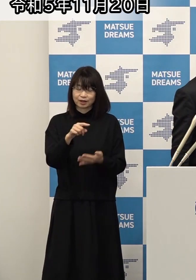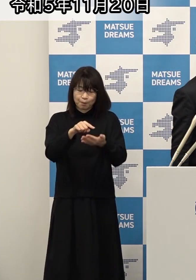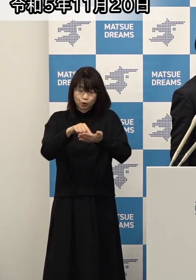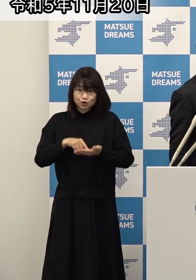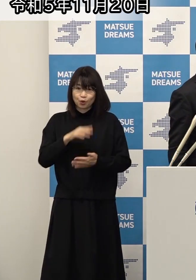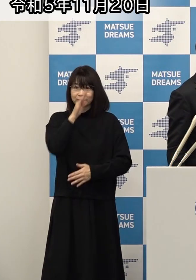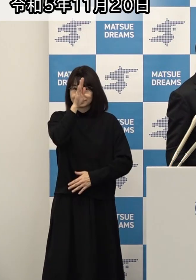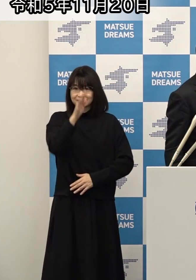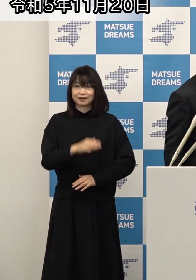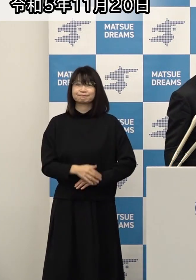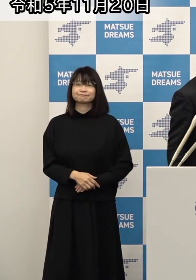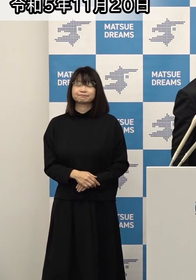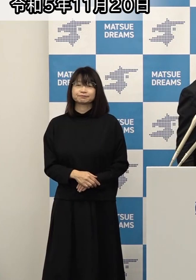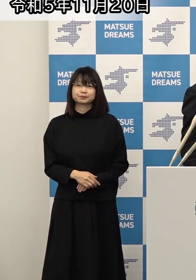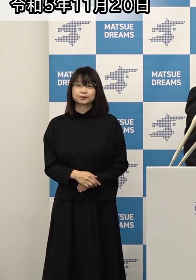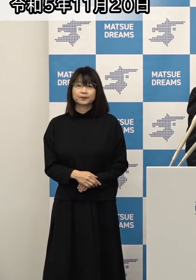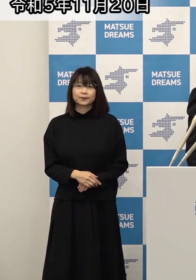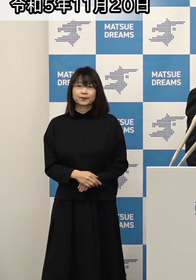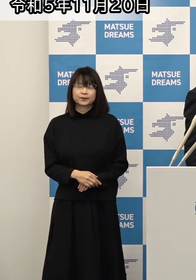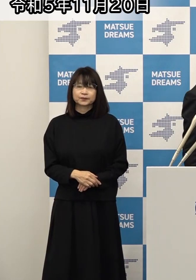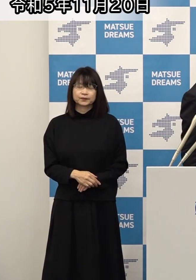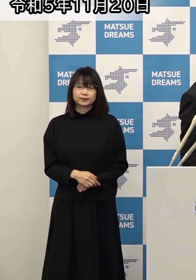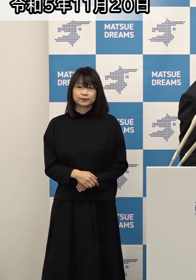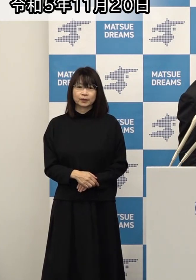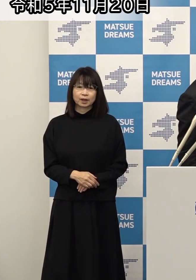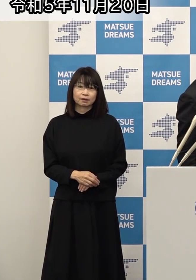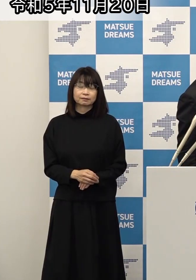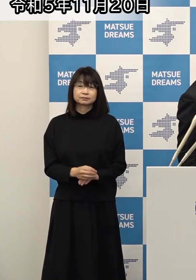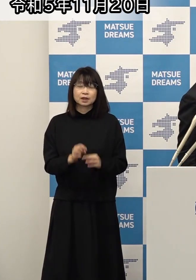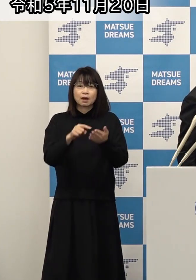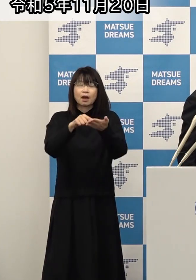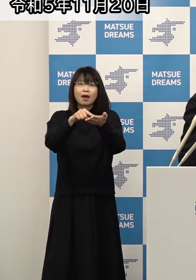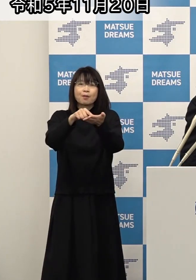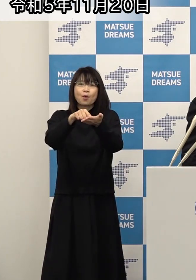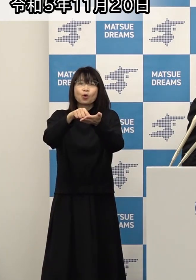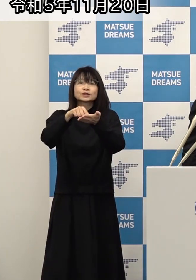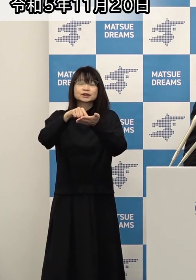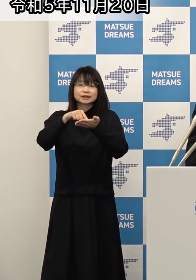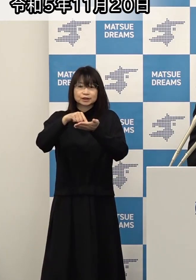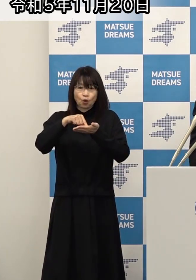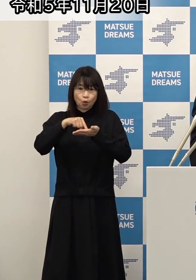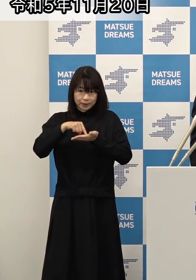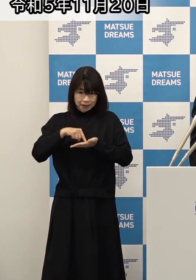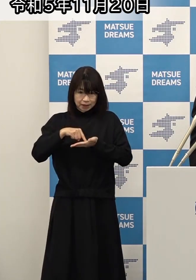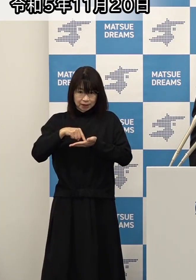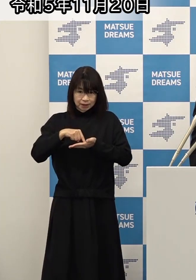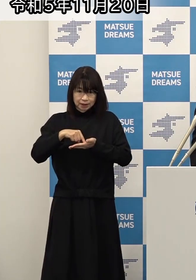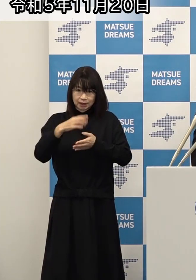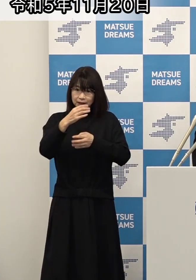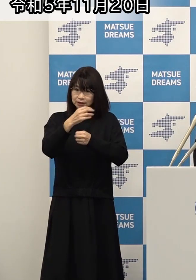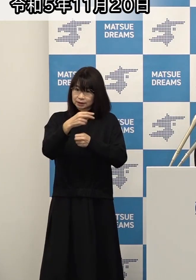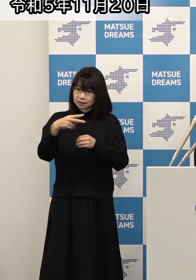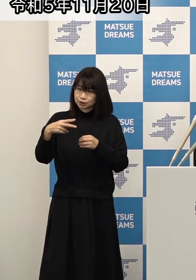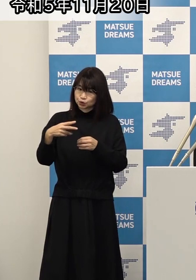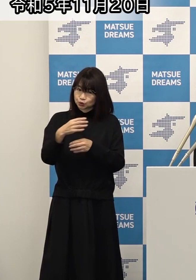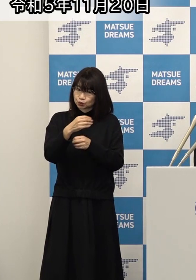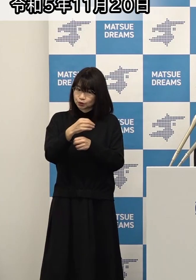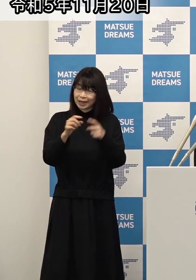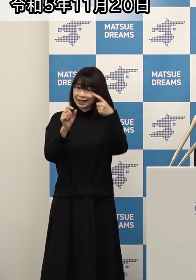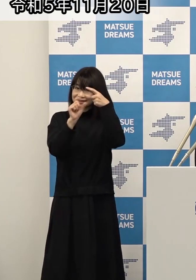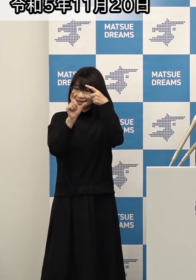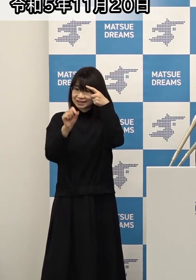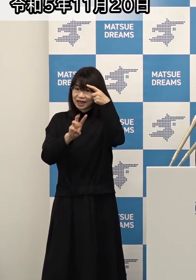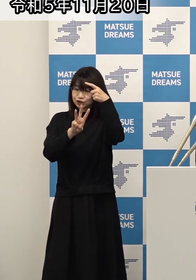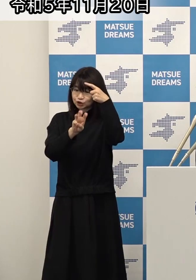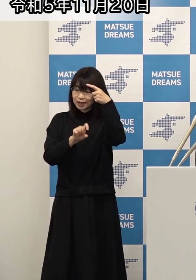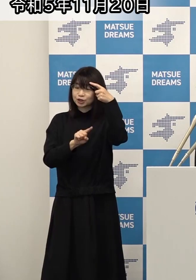ければと思います。申し込みの終わりはですね、来年の1月31